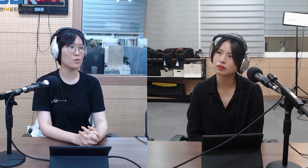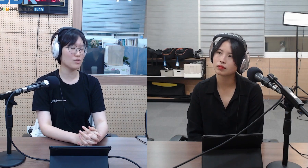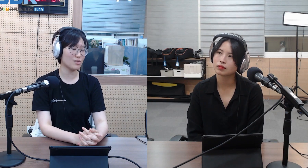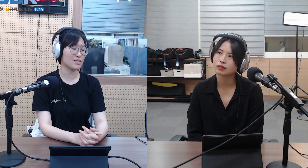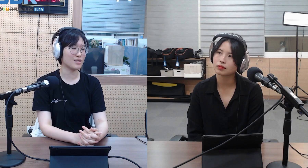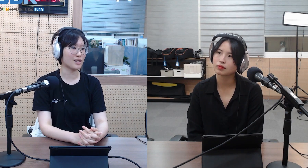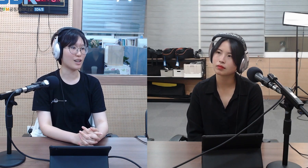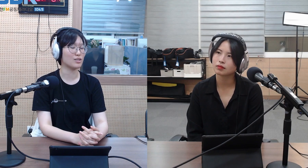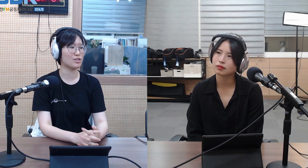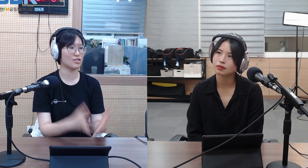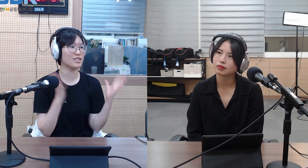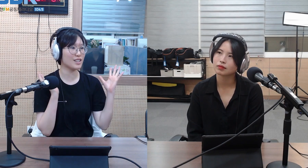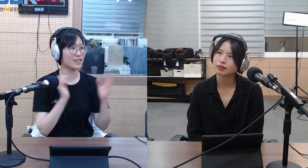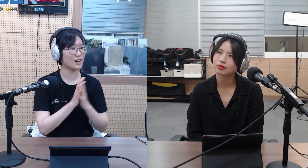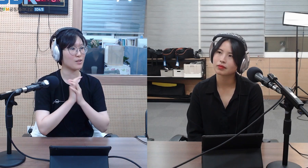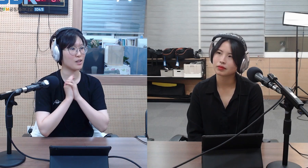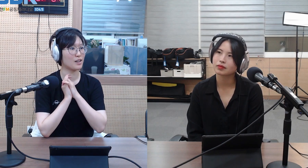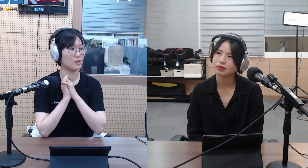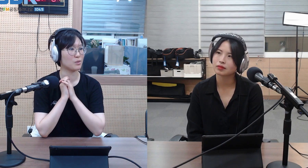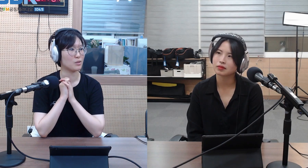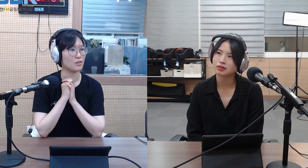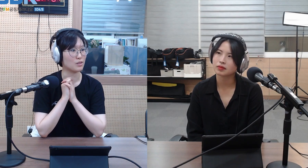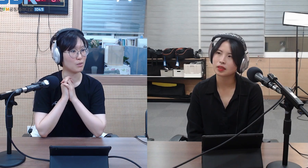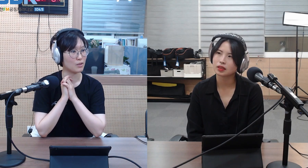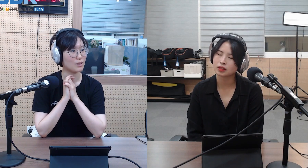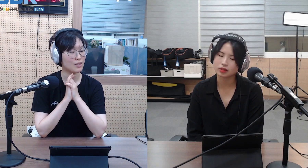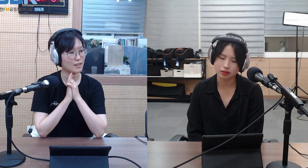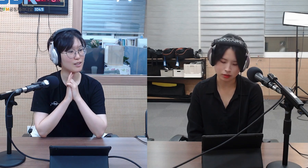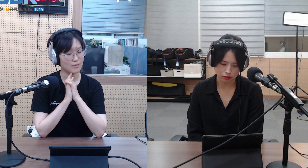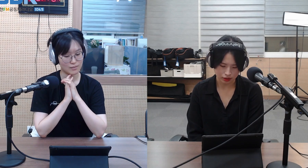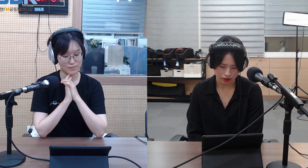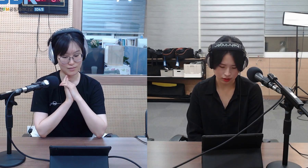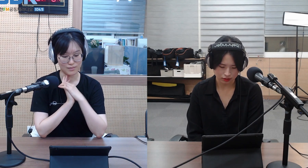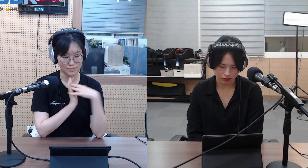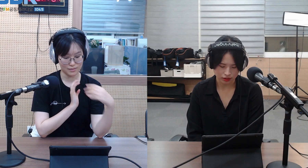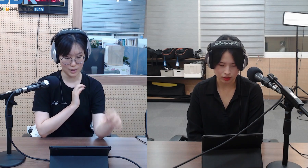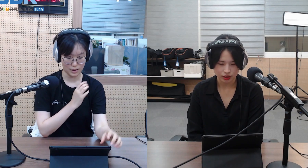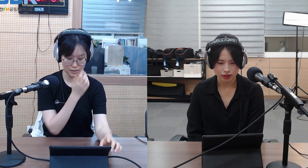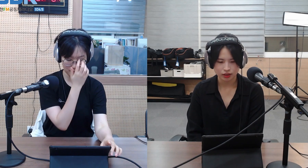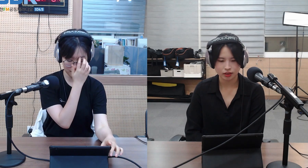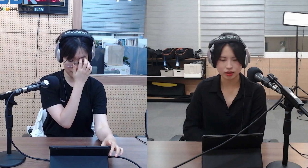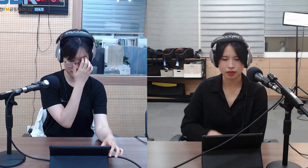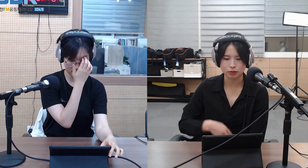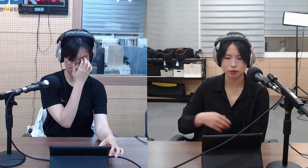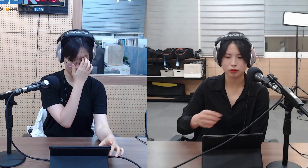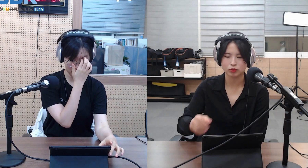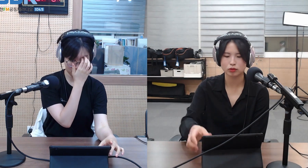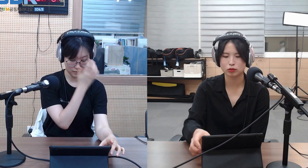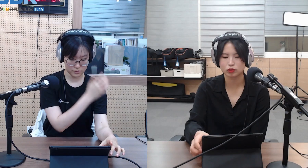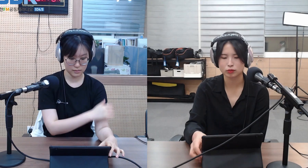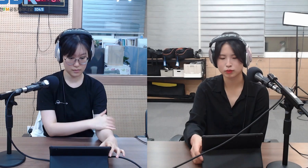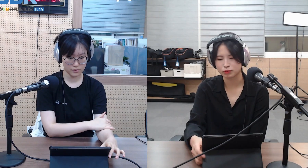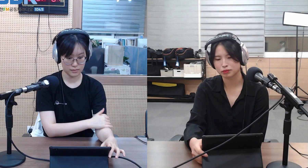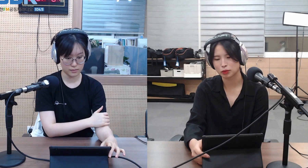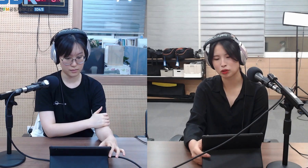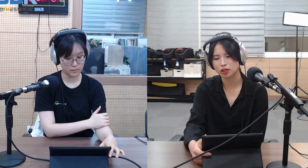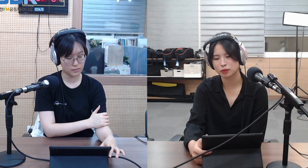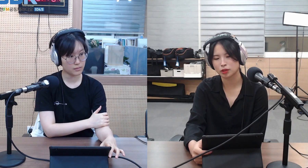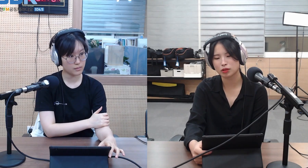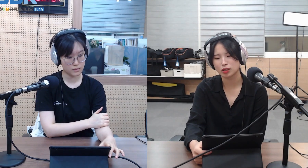학교에서는 진짜 다들 쉬는 시간이라고 생각하고 노는 거죠. 그런 것 같아요. 사실 이 부분도 조금 변화가 필요한 것